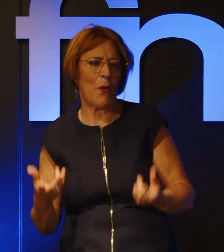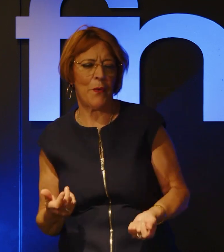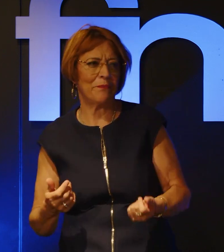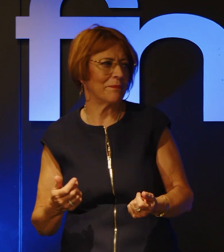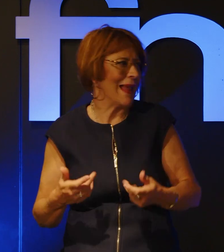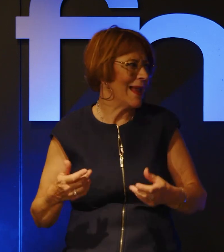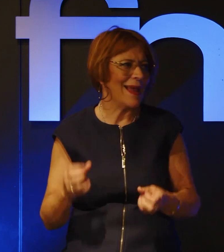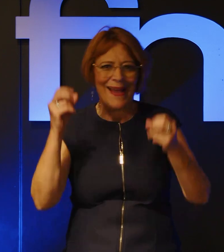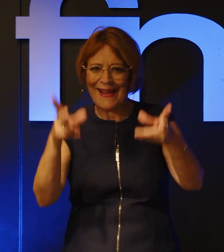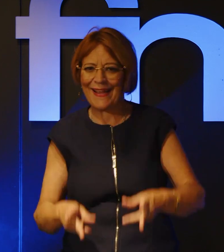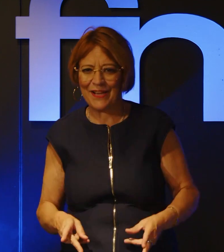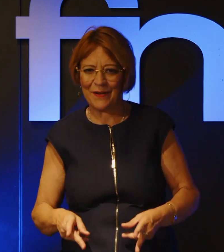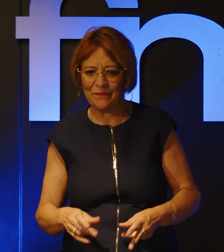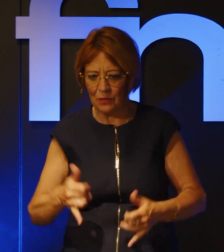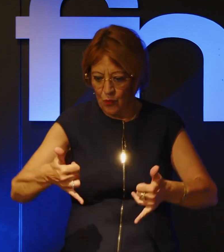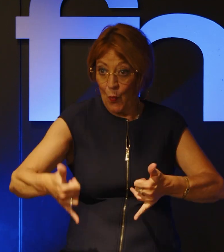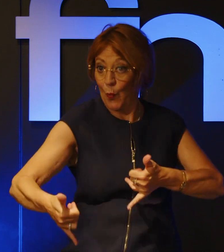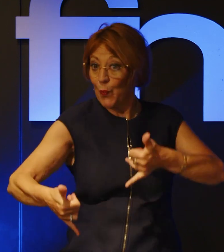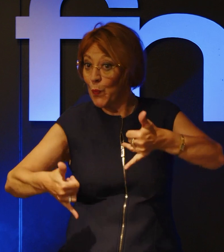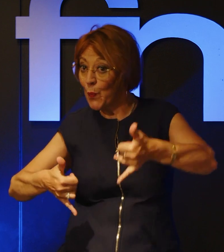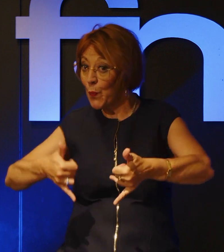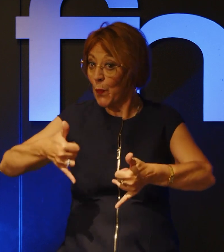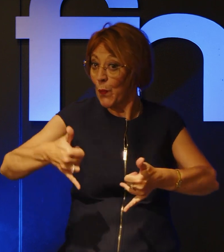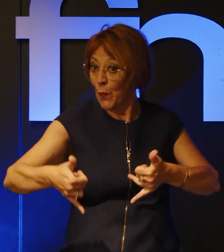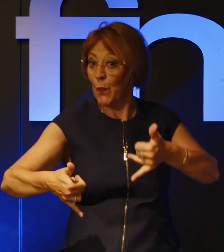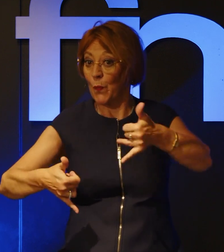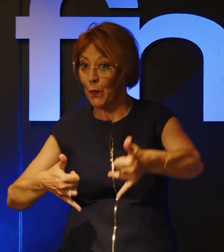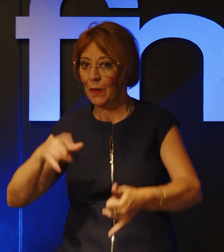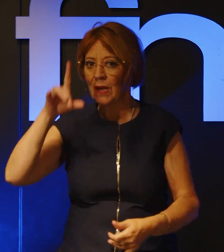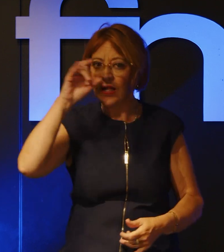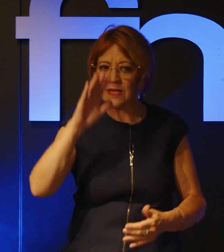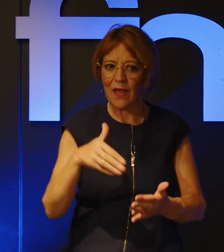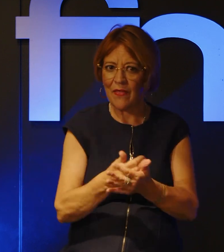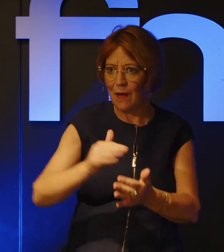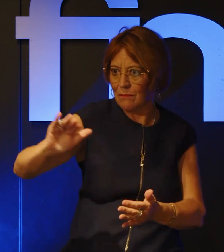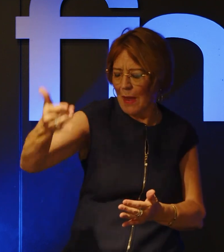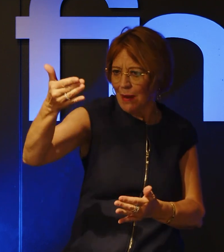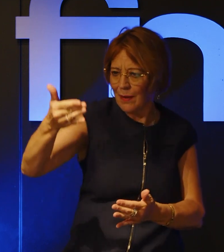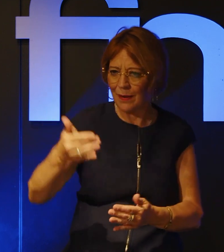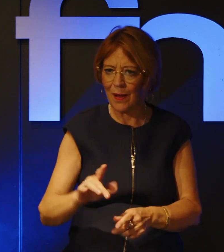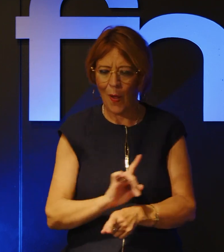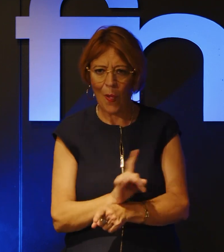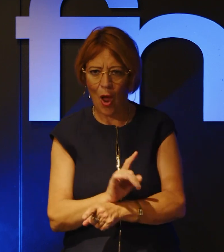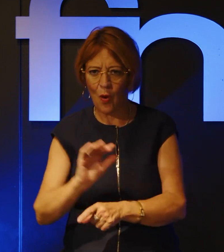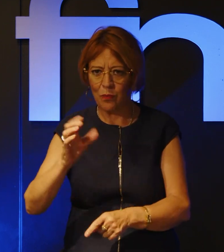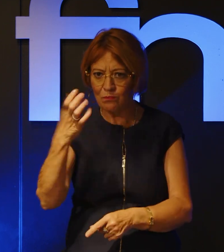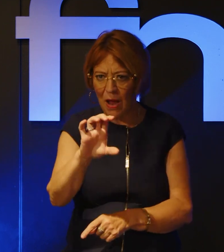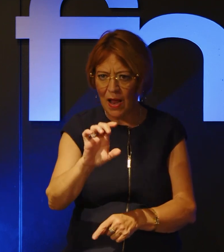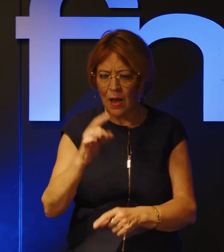asok ou com os seus saltos altos efetivamente o Instagram dá primazia de modo a que aquele post